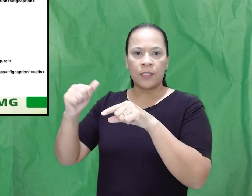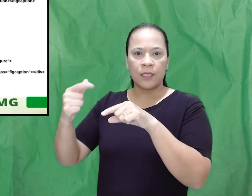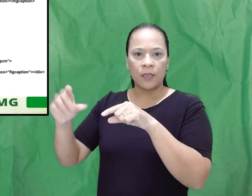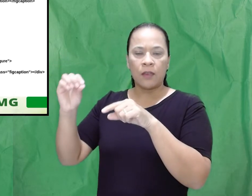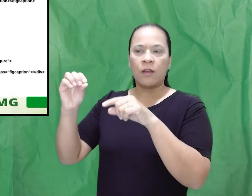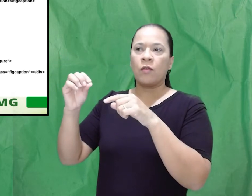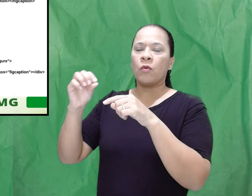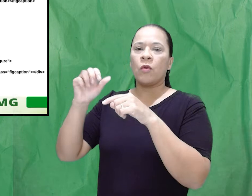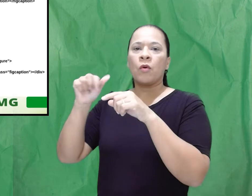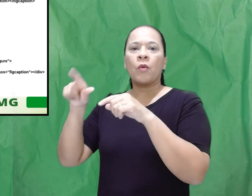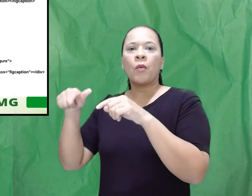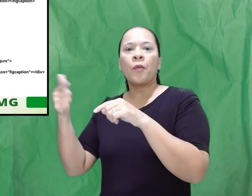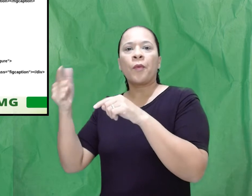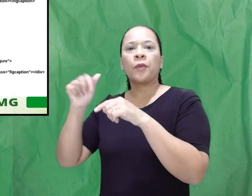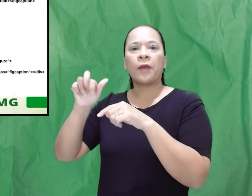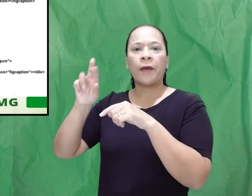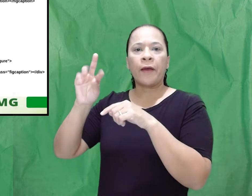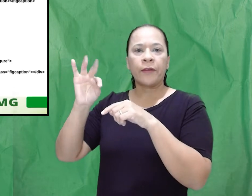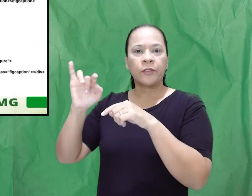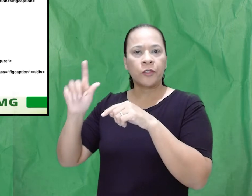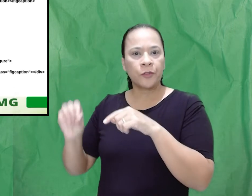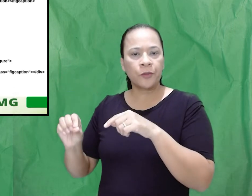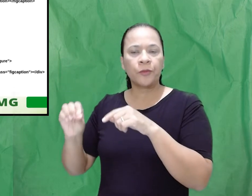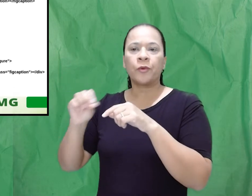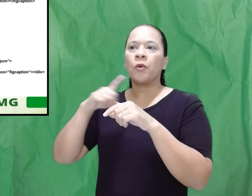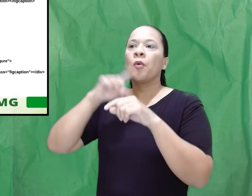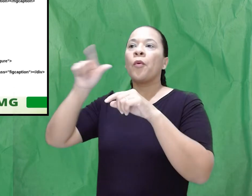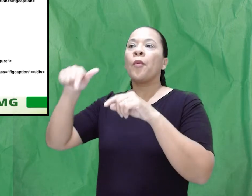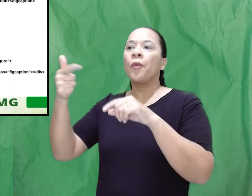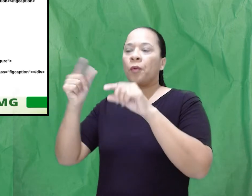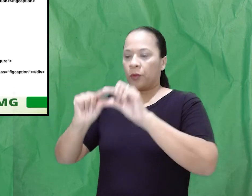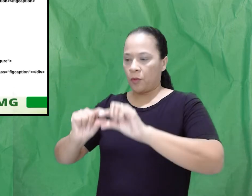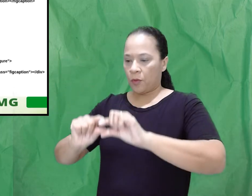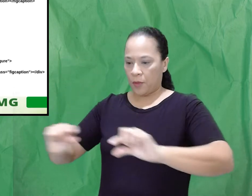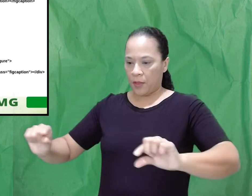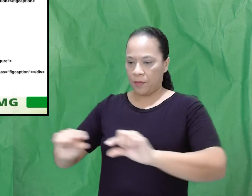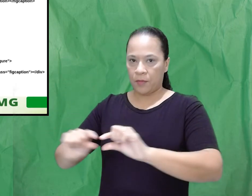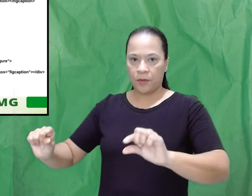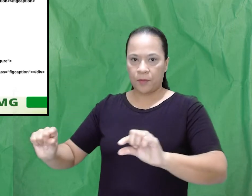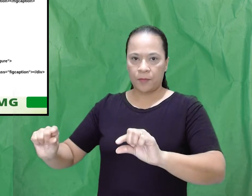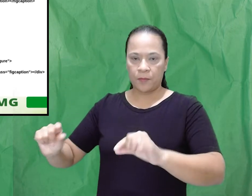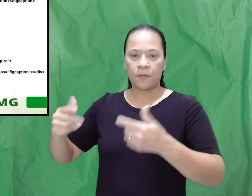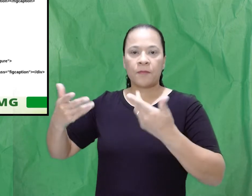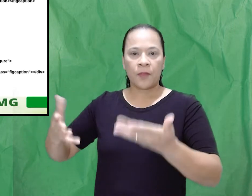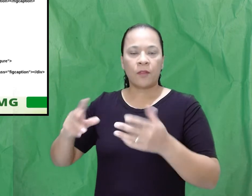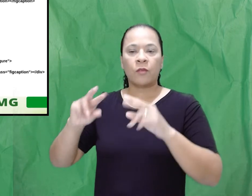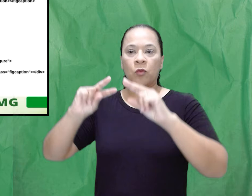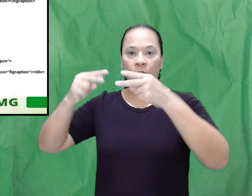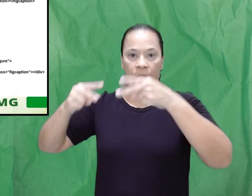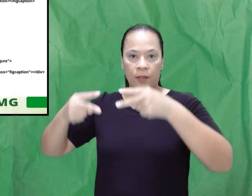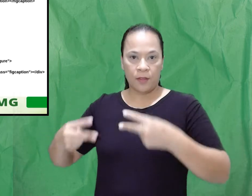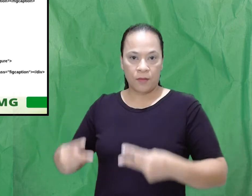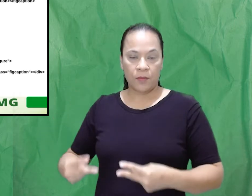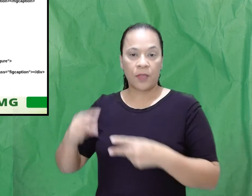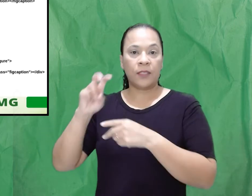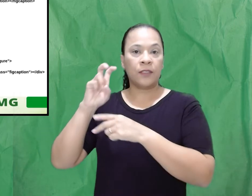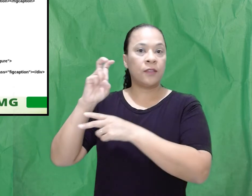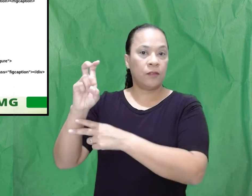imagem, outro elemento para rodapé. Então, no HTML5, ele